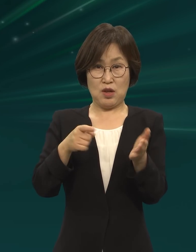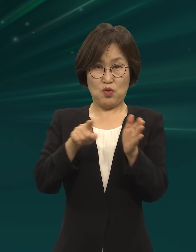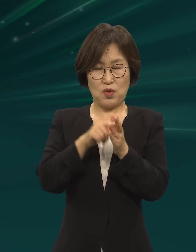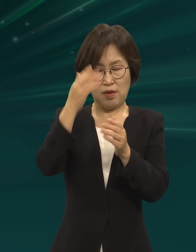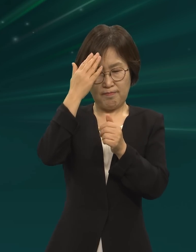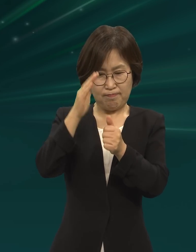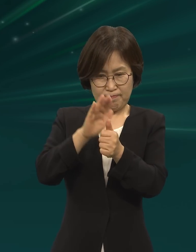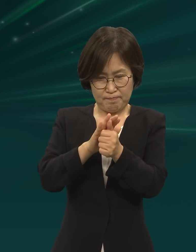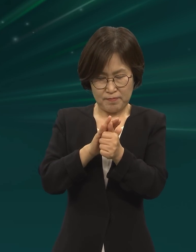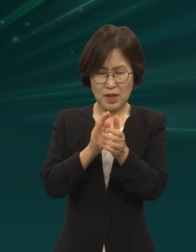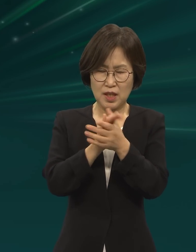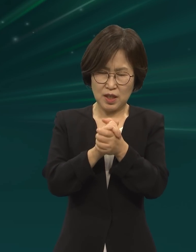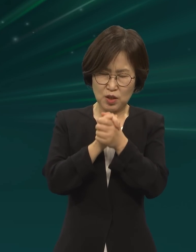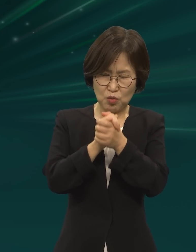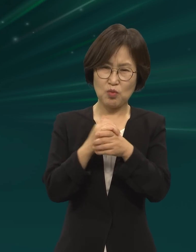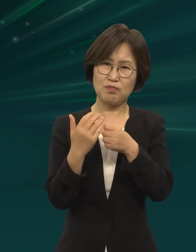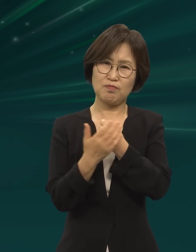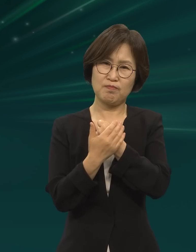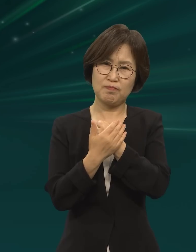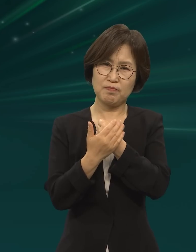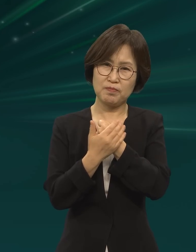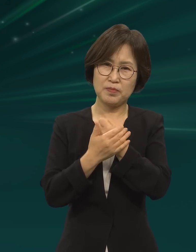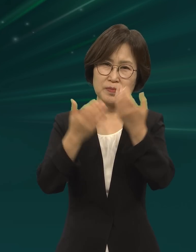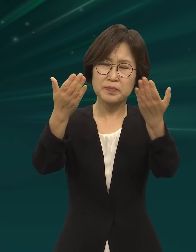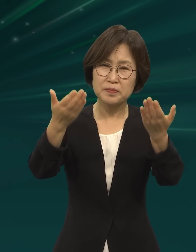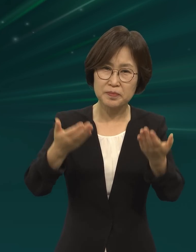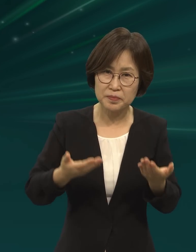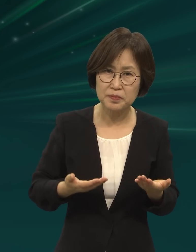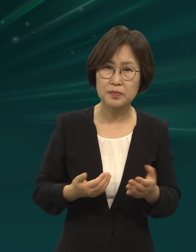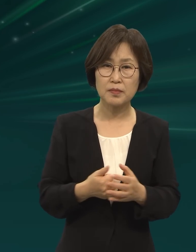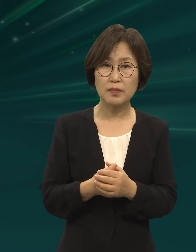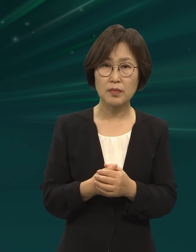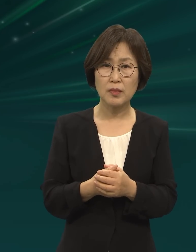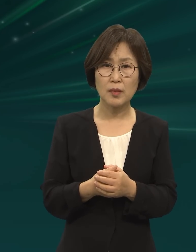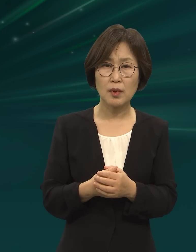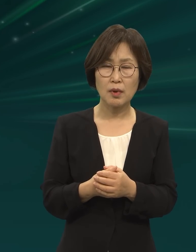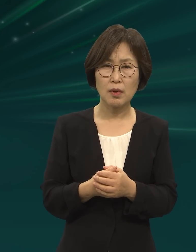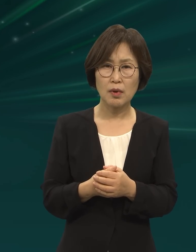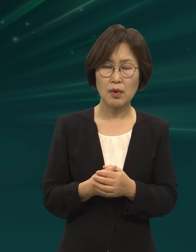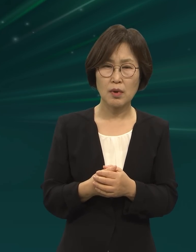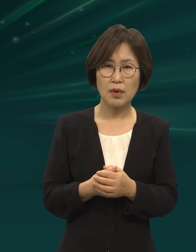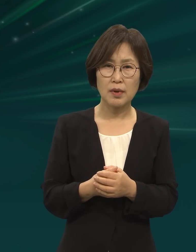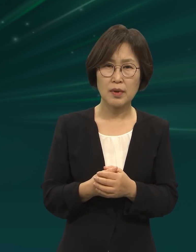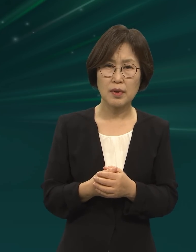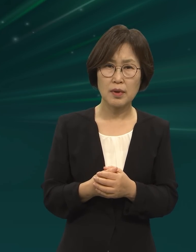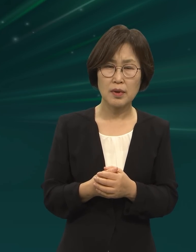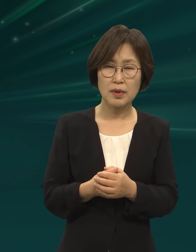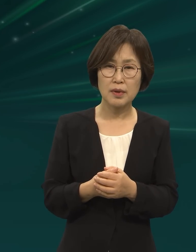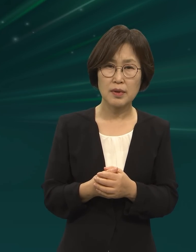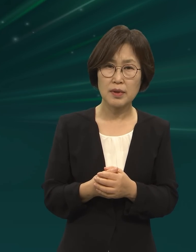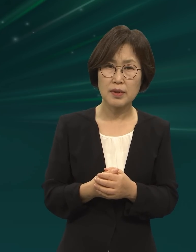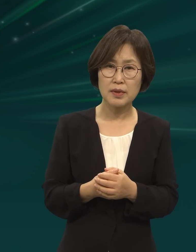했습니다. 목사님랑 다 리더들이 기도했는데 뭔가 전기를 생겼어요, 몸에.